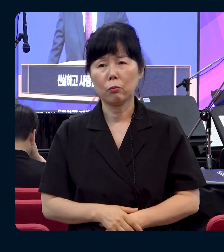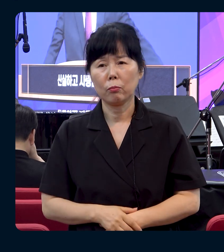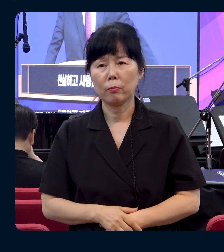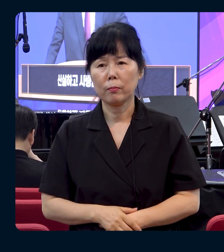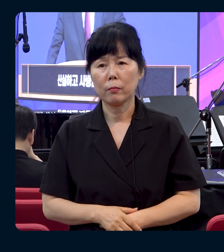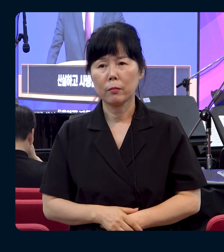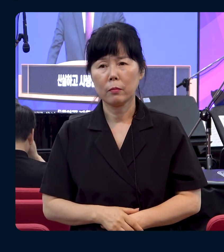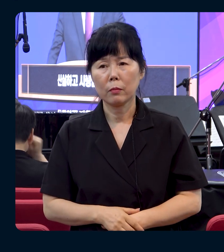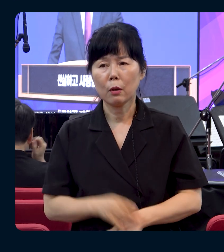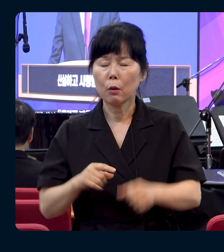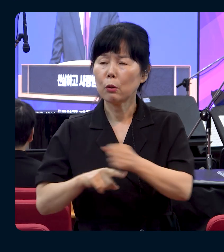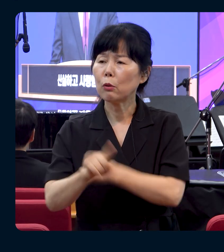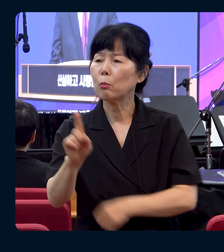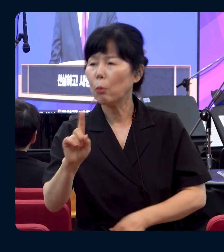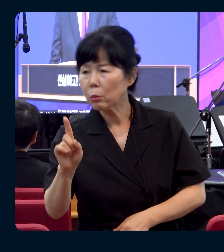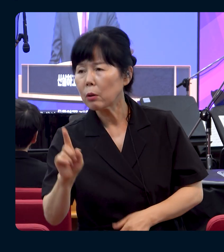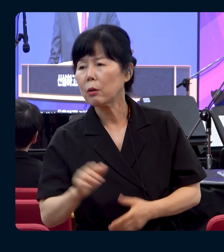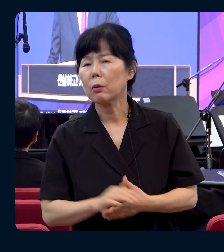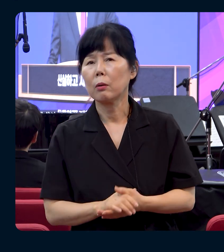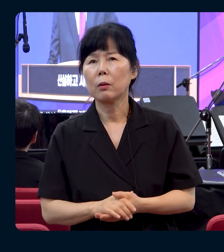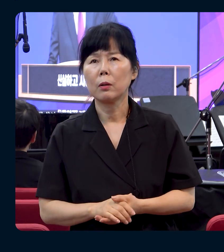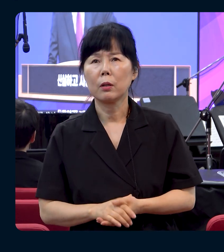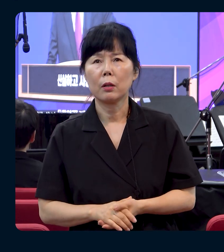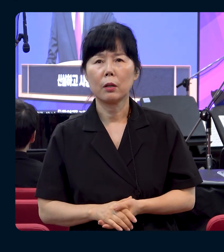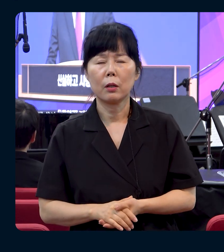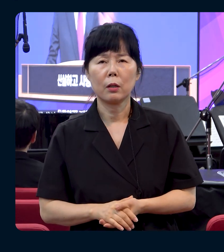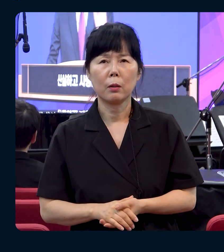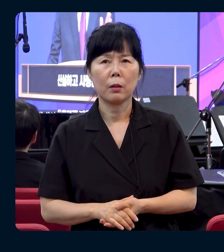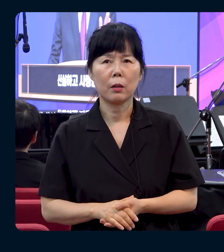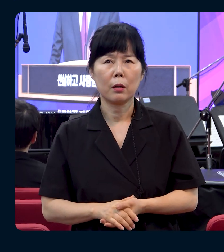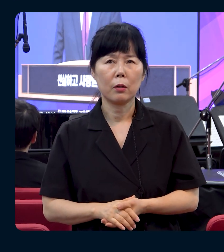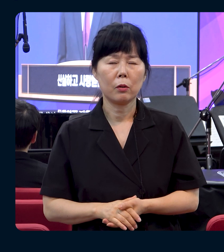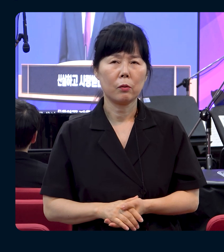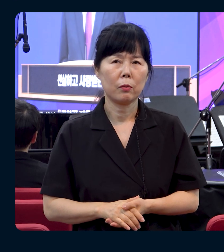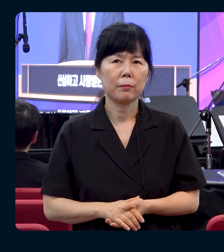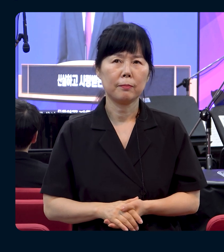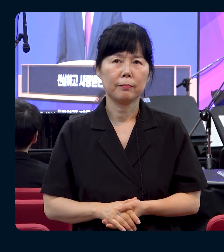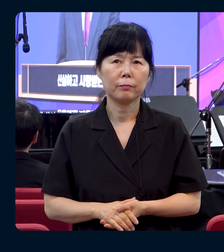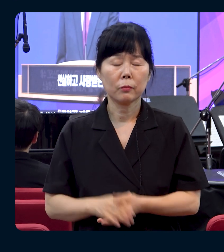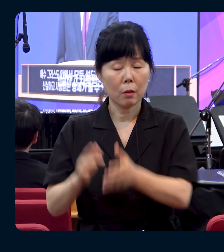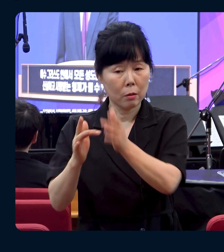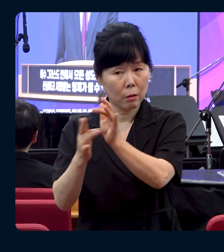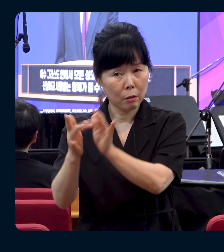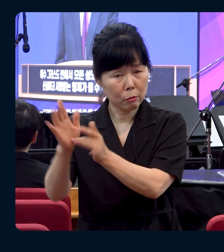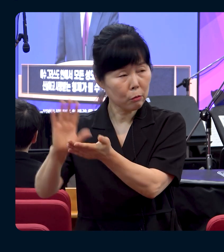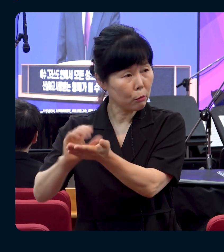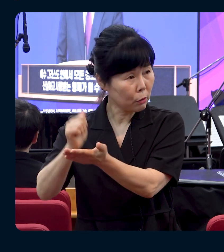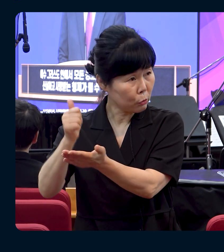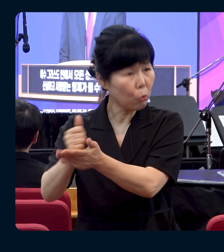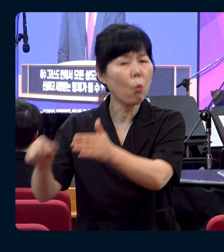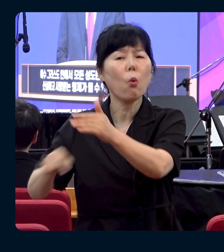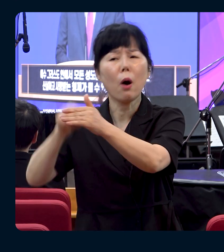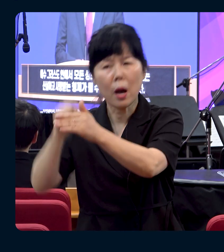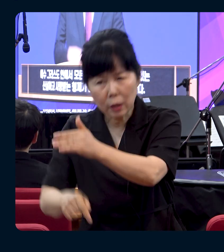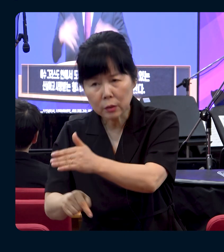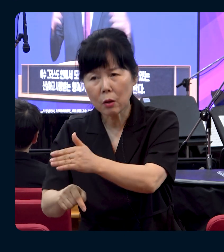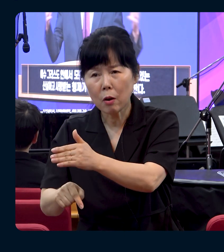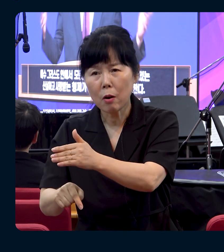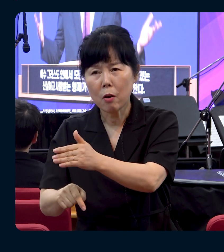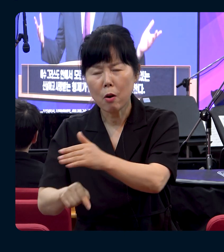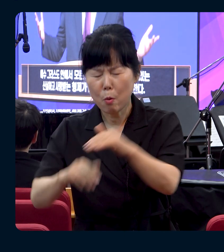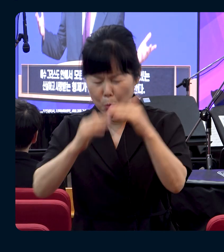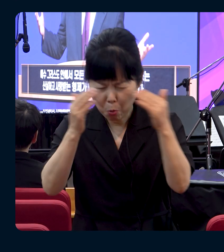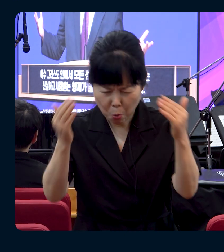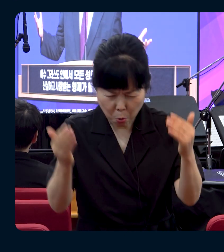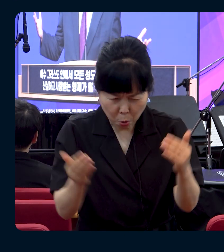자, 이게 뭘 말하느냐? 결국 무슨 이야기냐? 그렇습니다. 예수 그리스도 안에서 모든